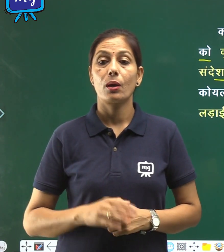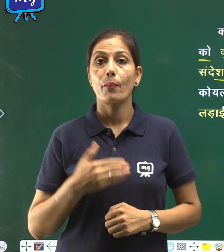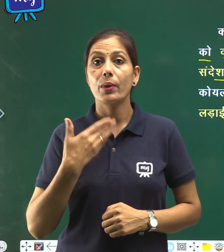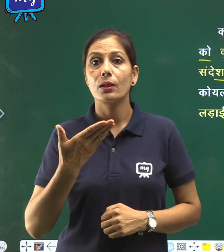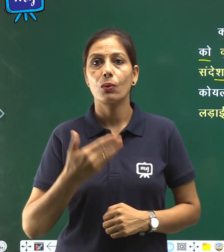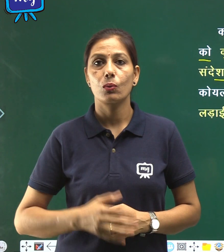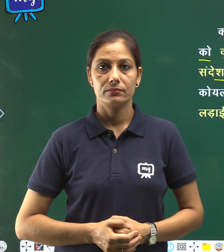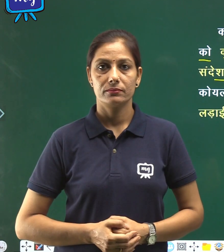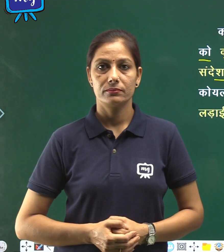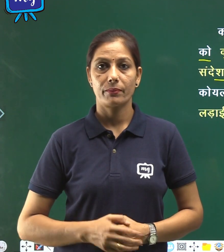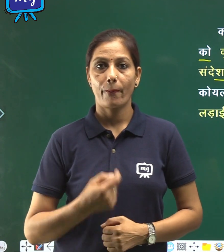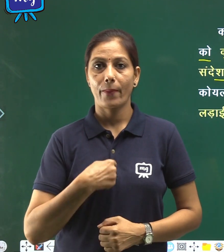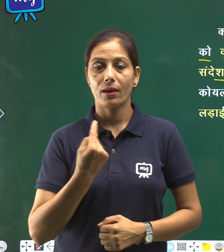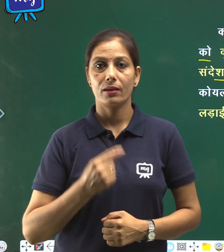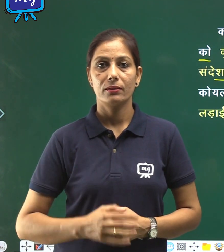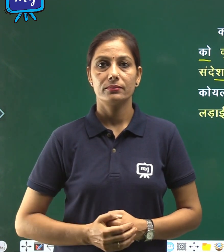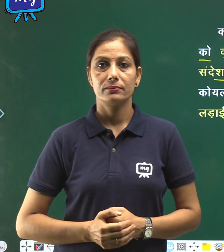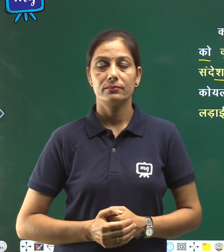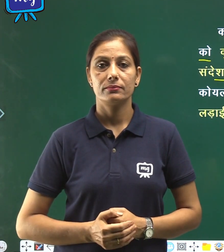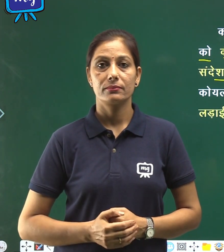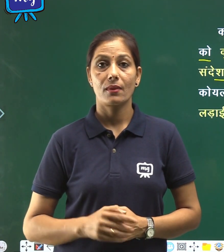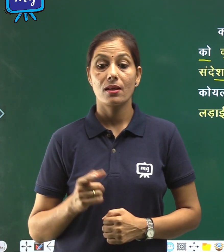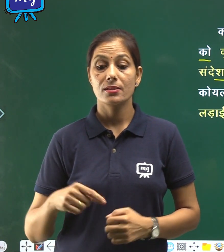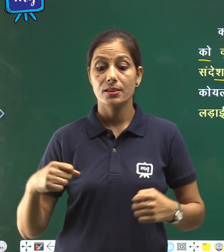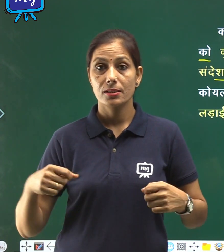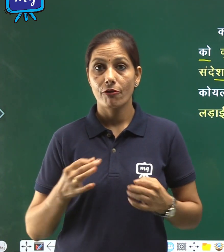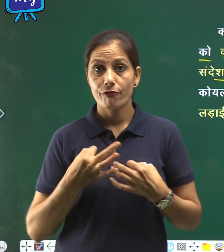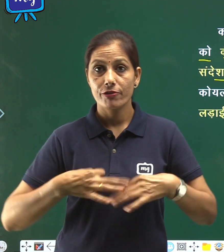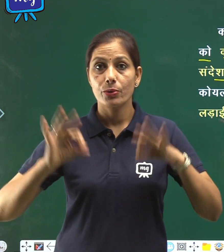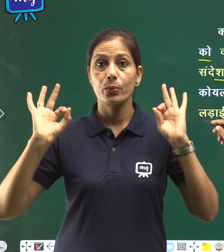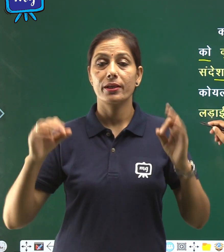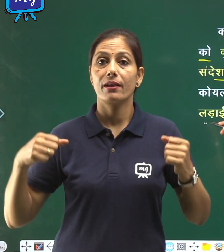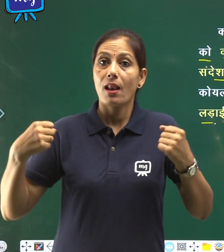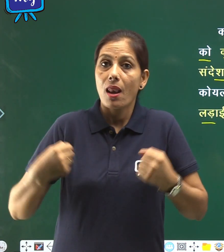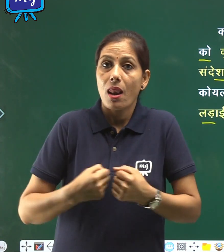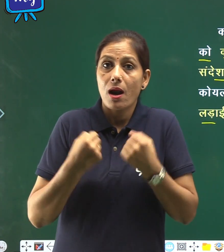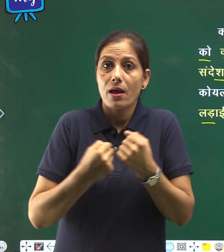बताओ, मैं इस आज़ादी की लड़ाई में